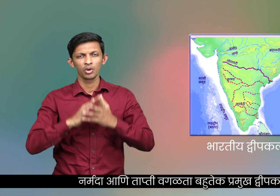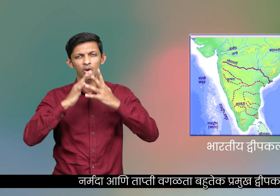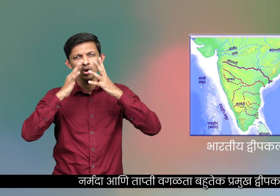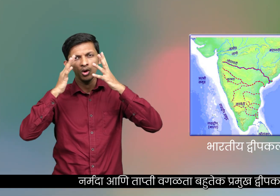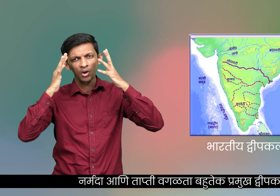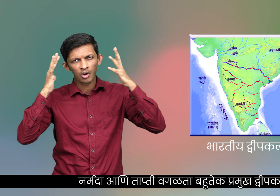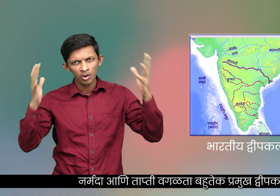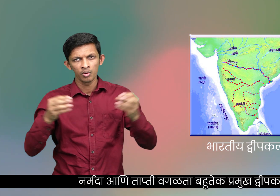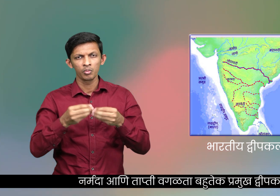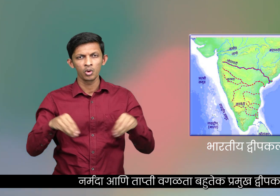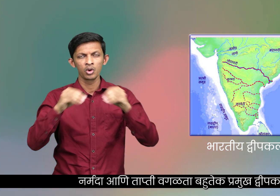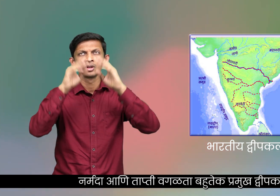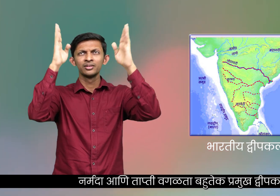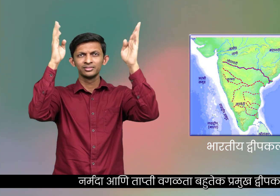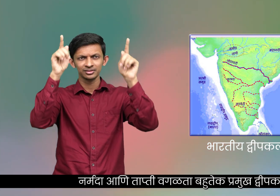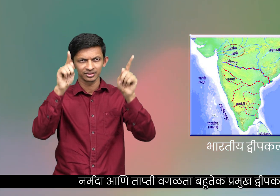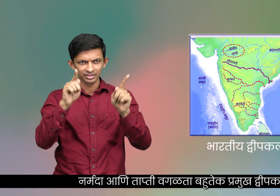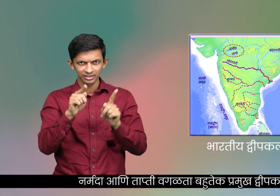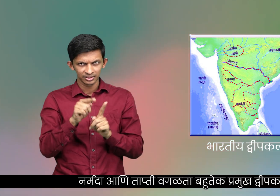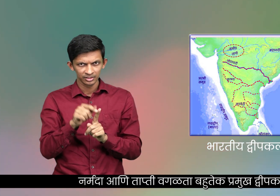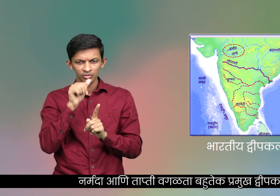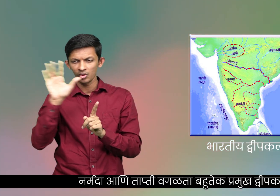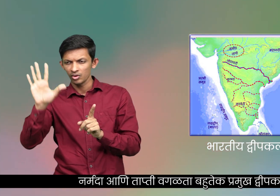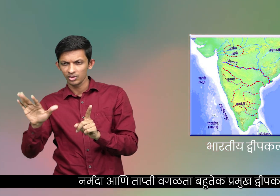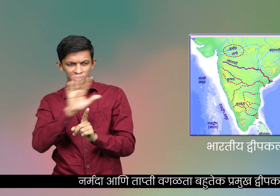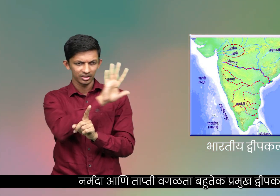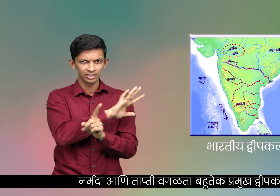नर्मदा आणि ताप्ती वगळता बहुतेक प्रमुख द्विकल्पीय नद्या